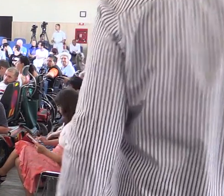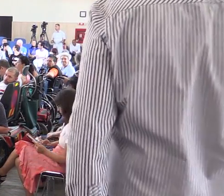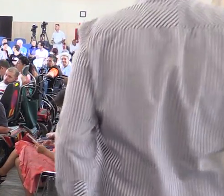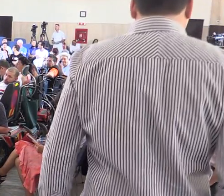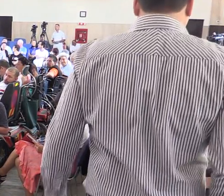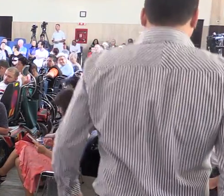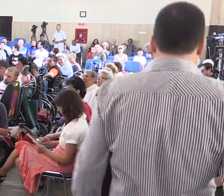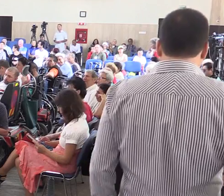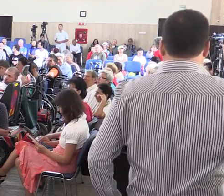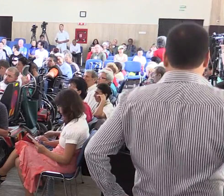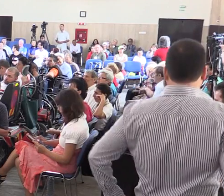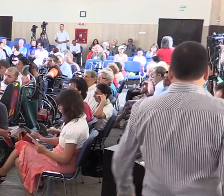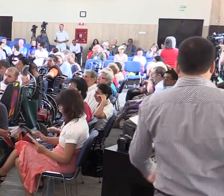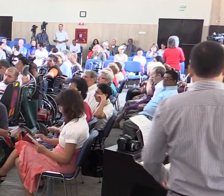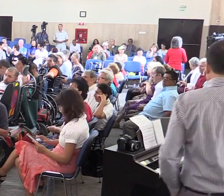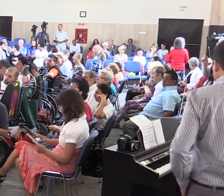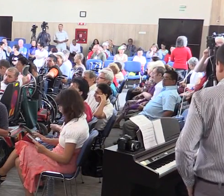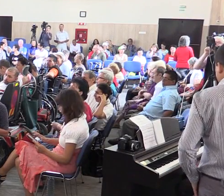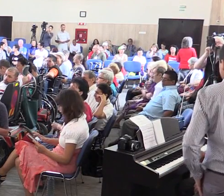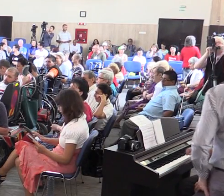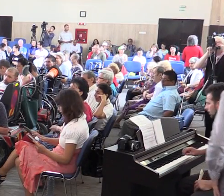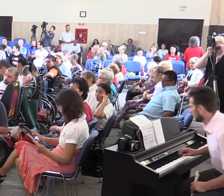Buona divinanza!